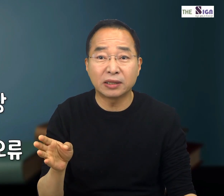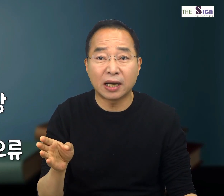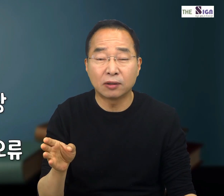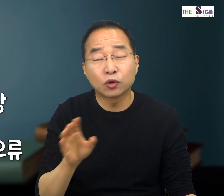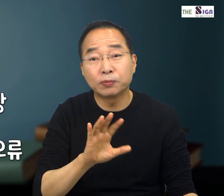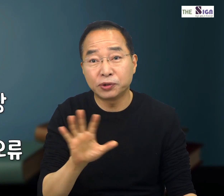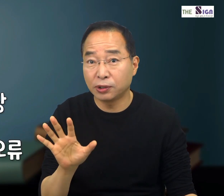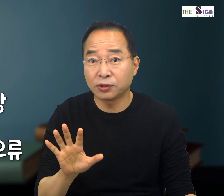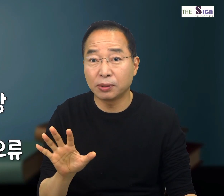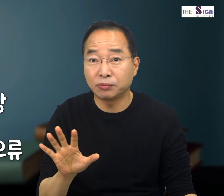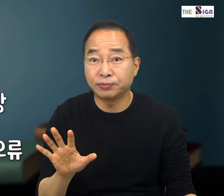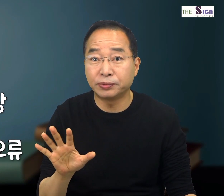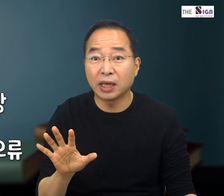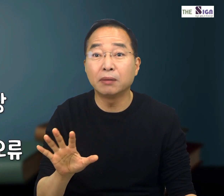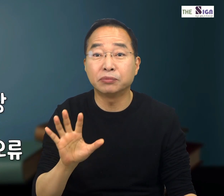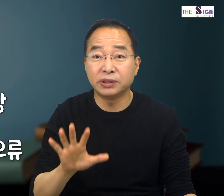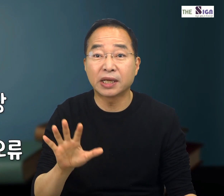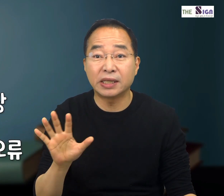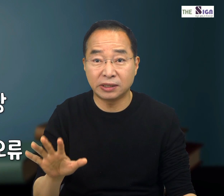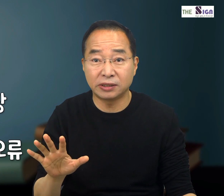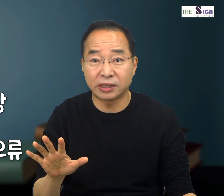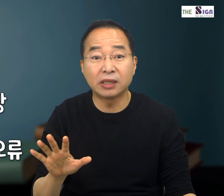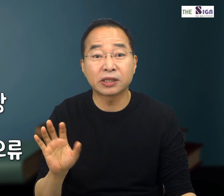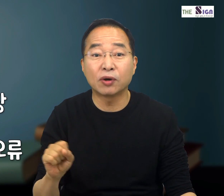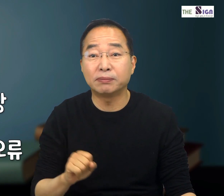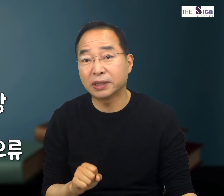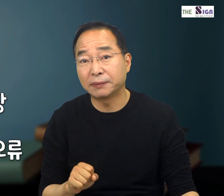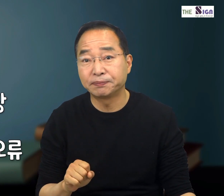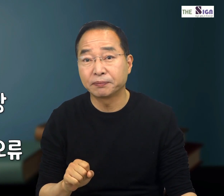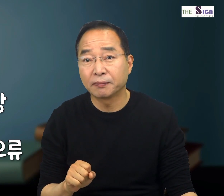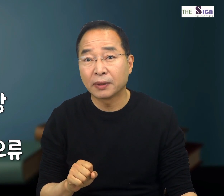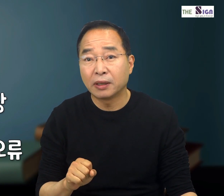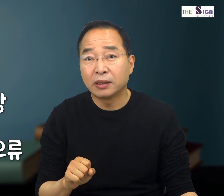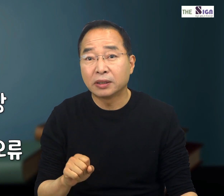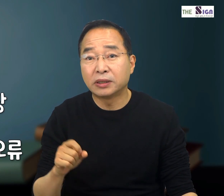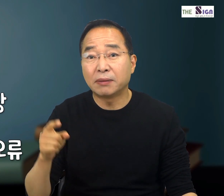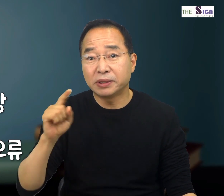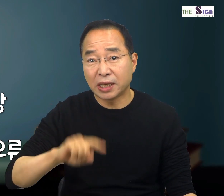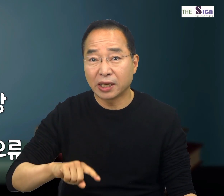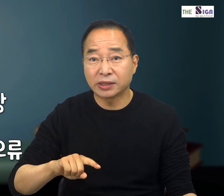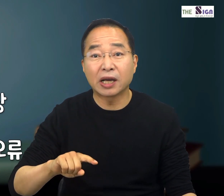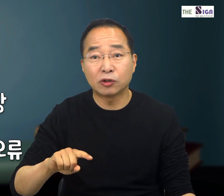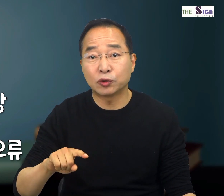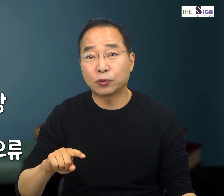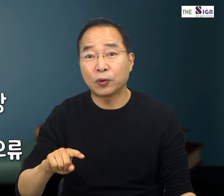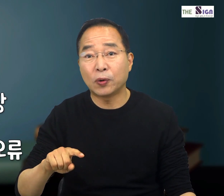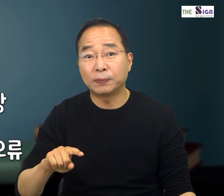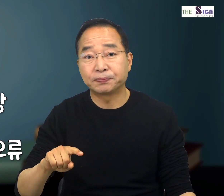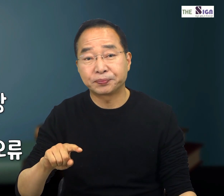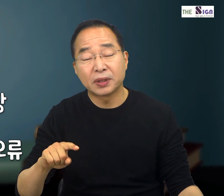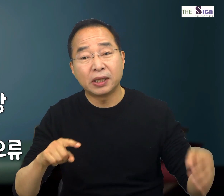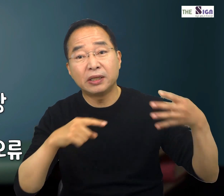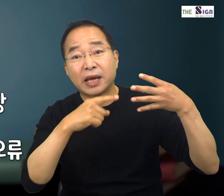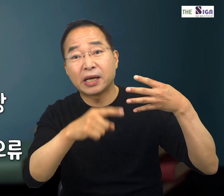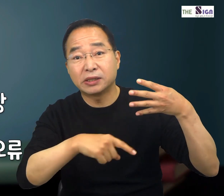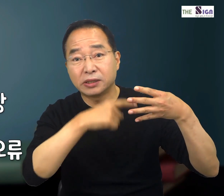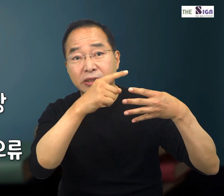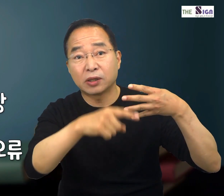한다, 소프트웨어적인 부분에 문제가 있을 때 사용합니다. 그 다음에 이제 한 가지 참고적으로 이 네 가지를 이제